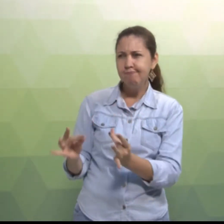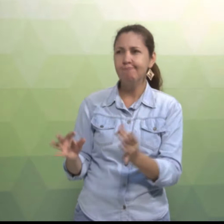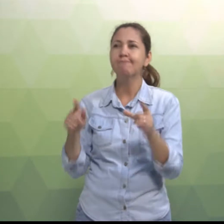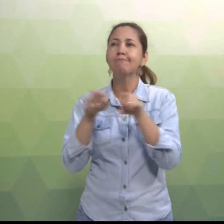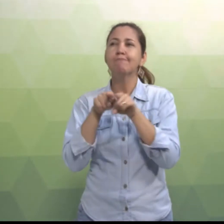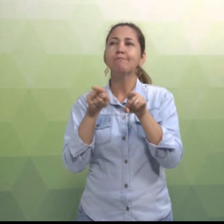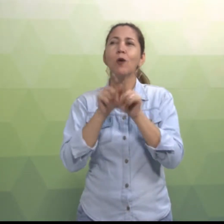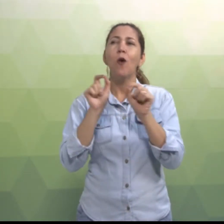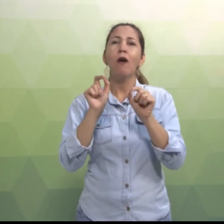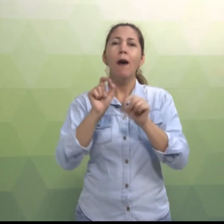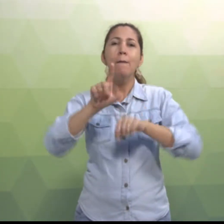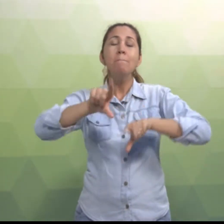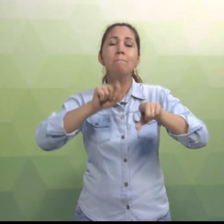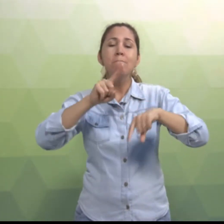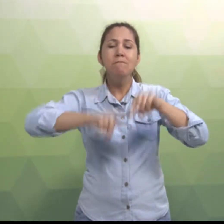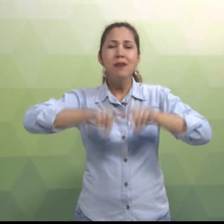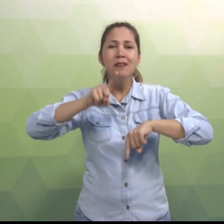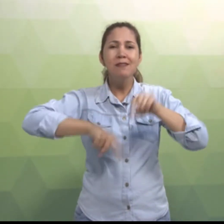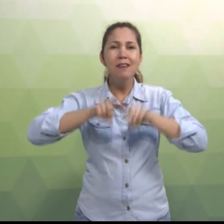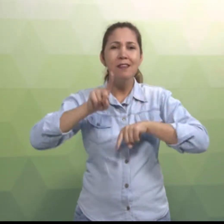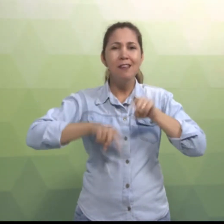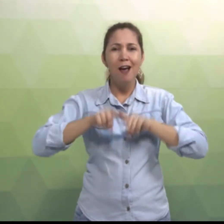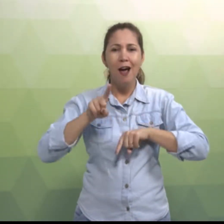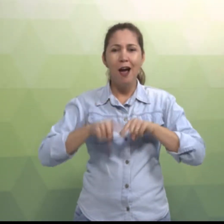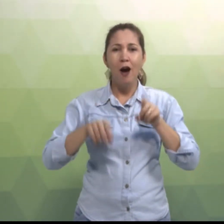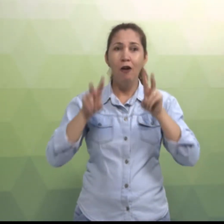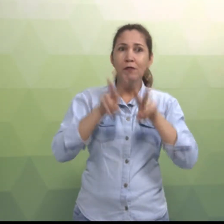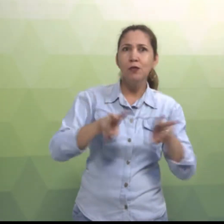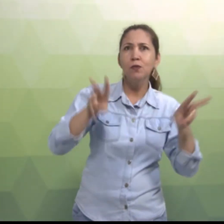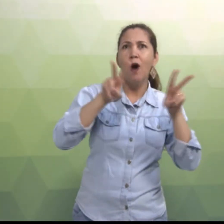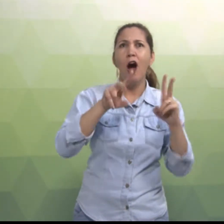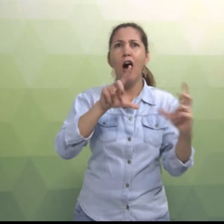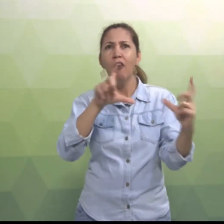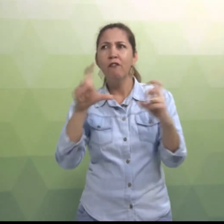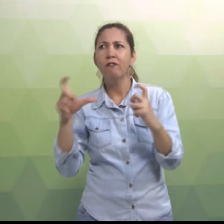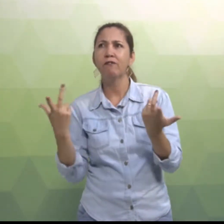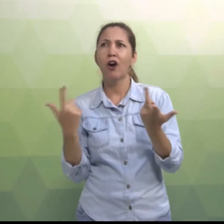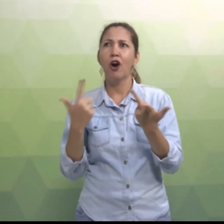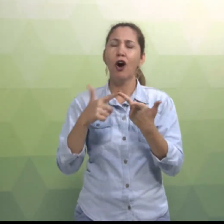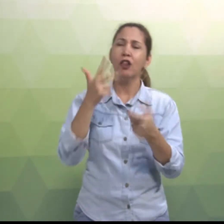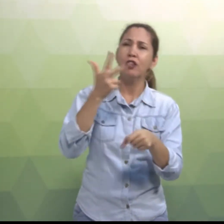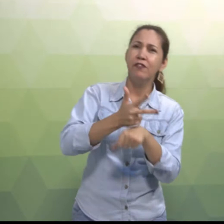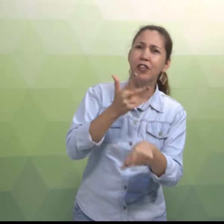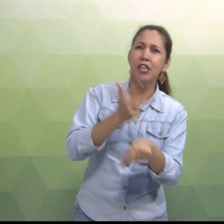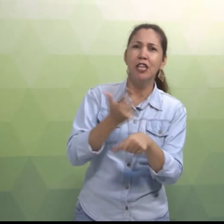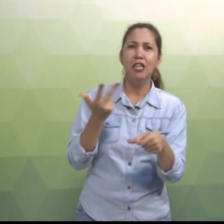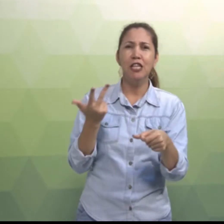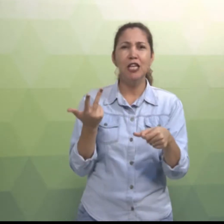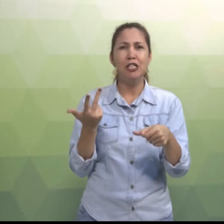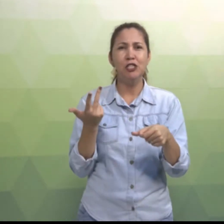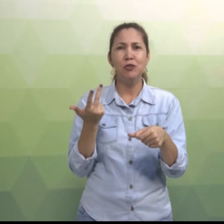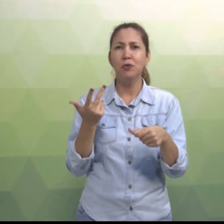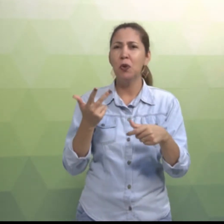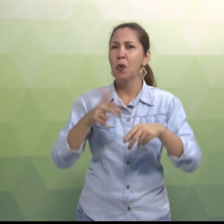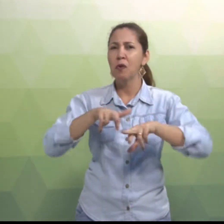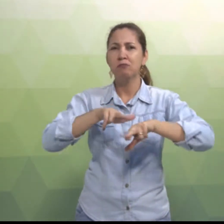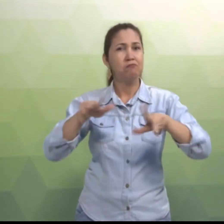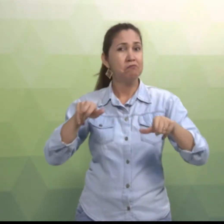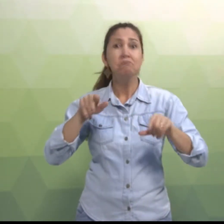jovem surdo, para que eles comecem a pensar as especificidades. Então, devemos ter materiais